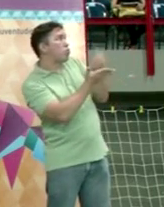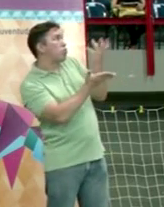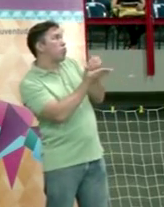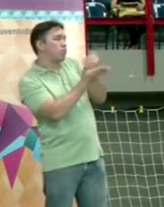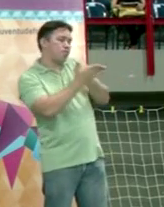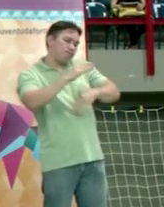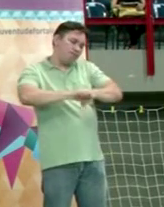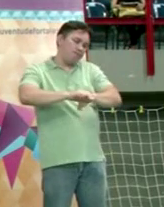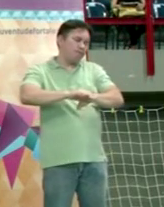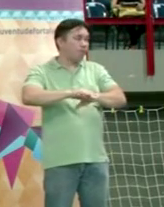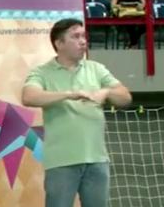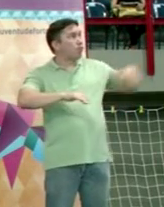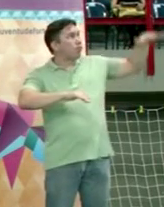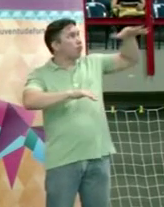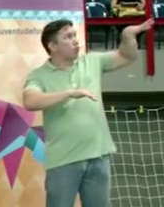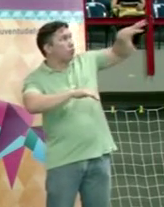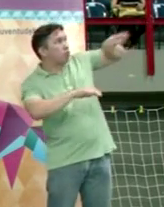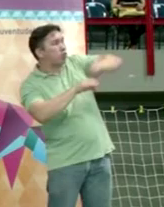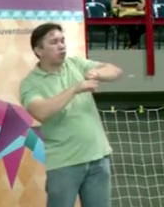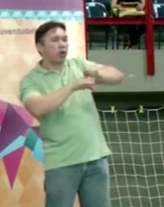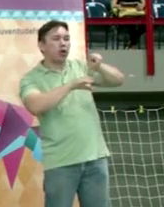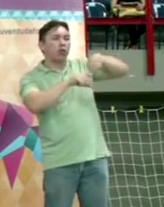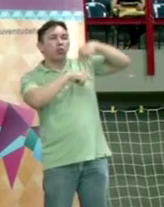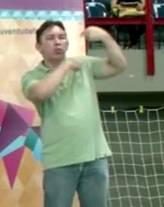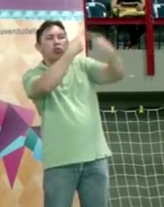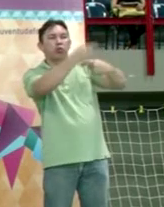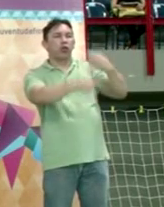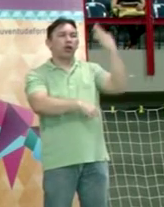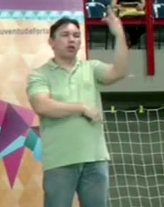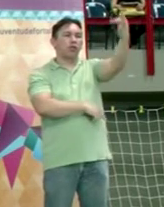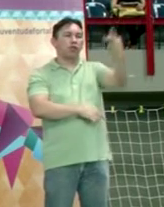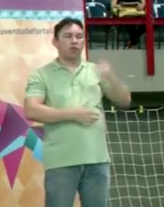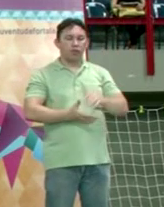energia coletada para uso posterior.